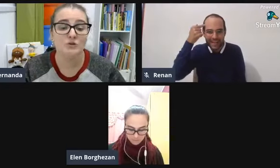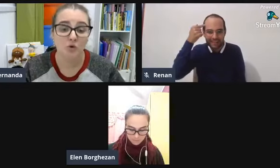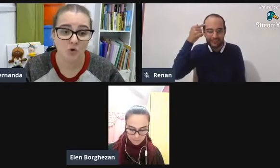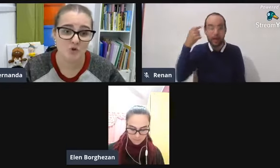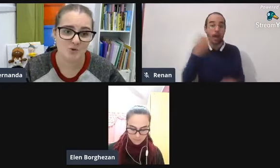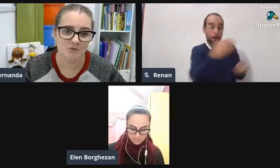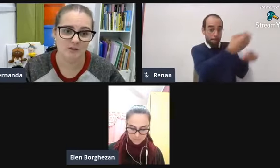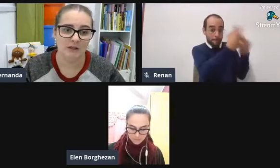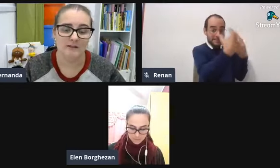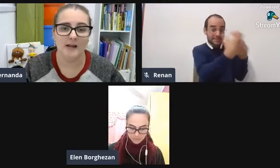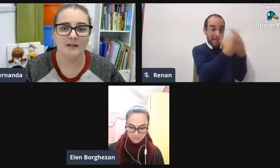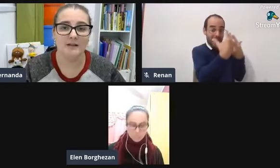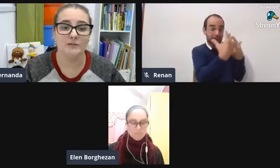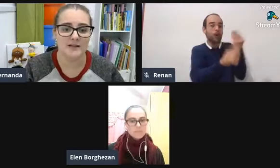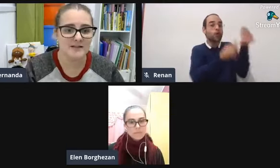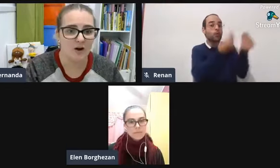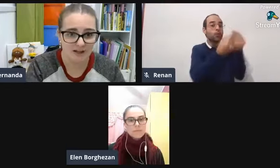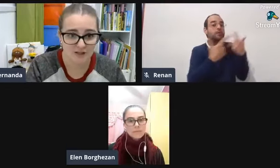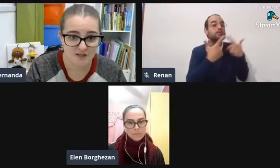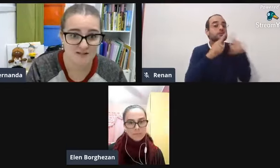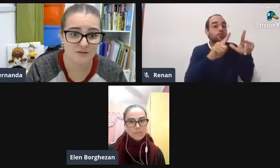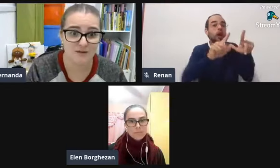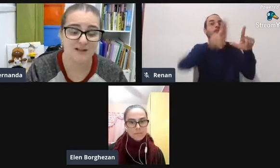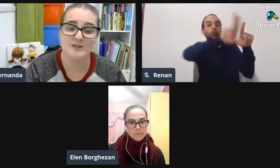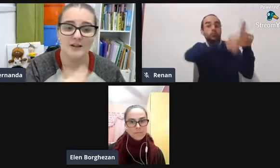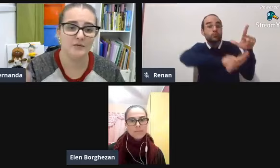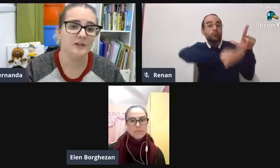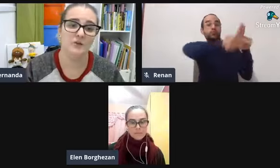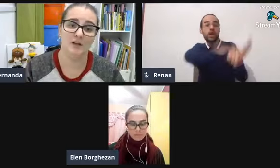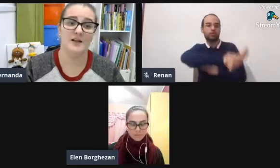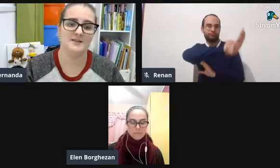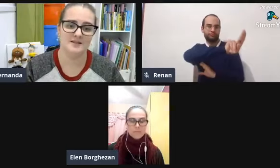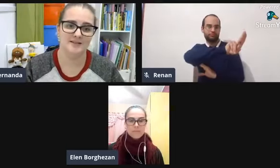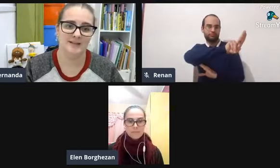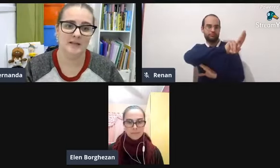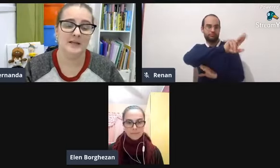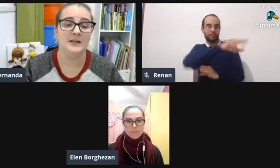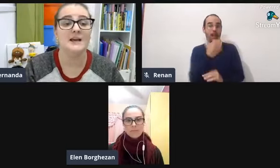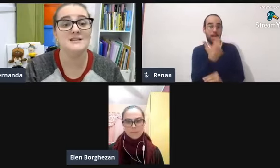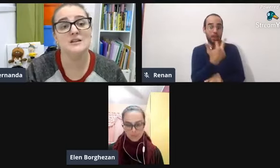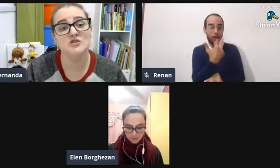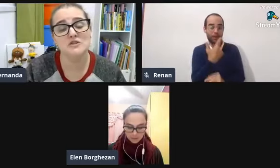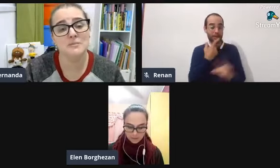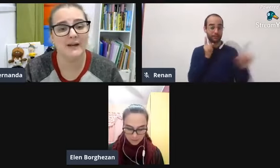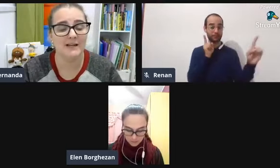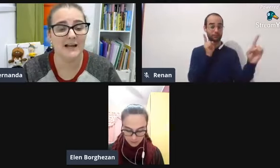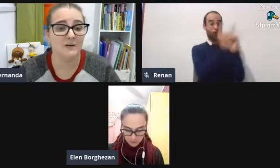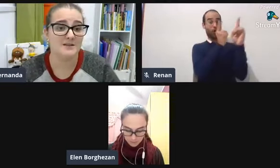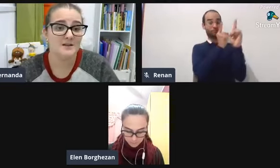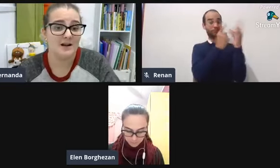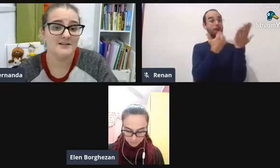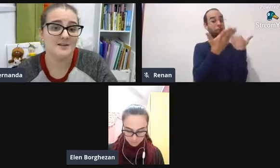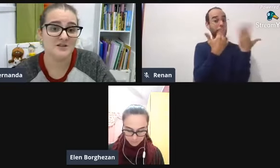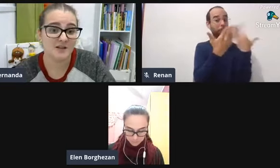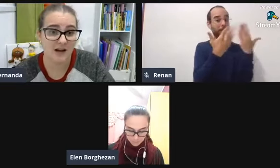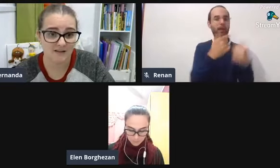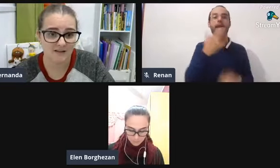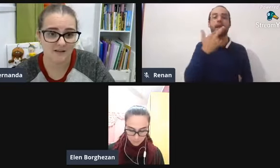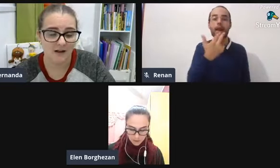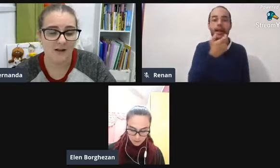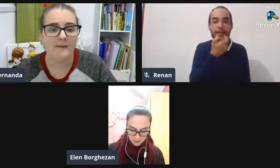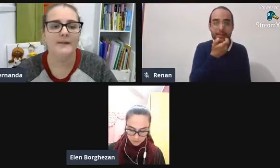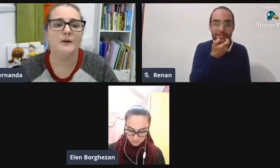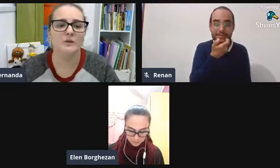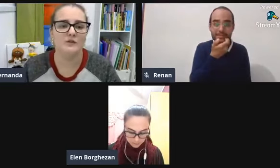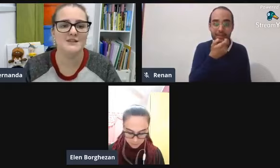língua no uso, né? Então, desde a hora que a gente se via, ele já ia falando inglês. E é assim que a gente espera que a língua de sinais seja